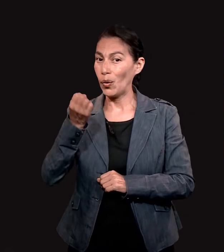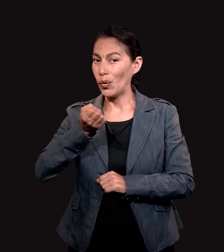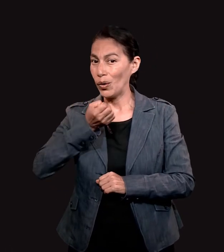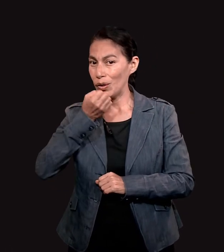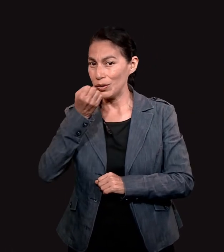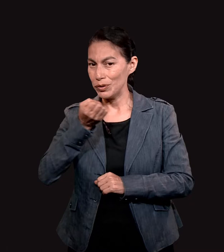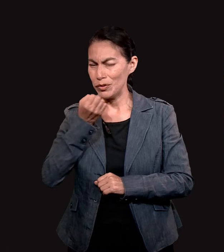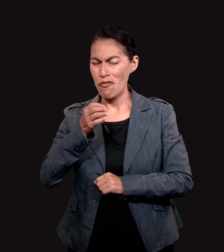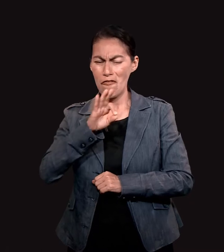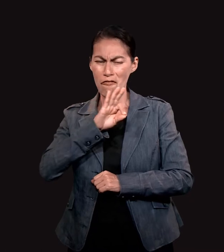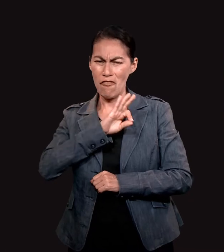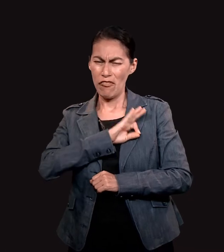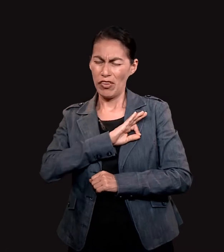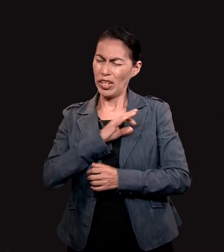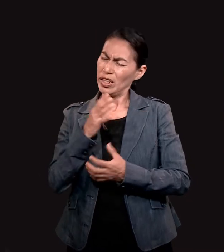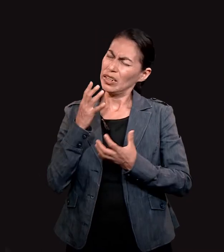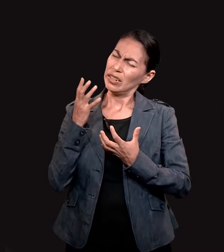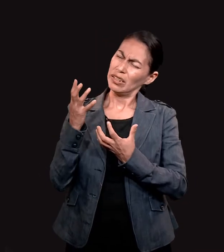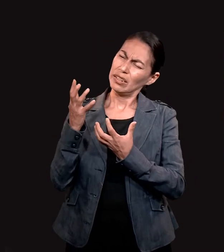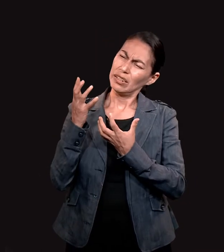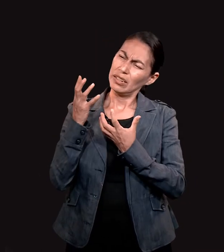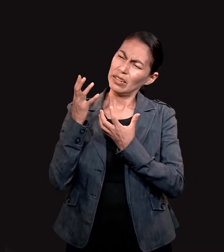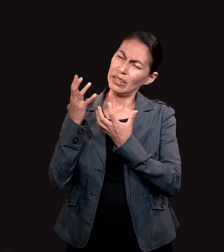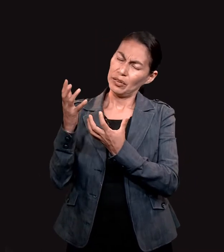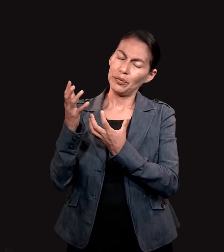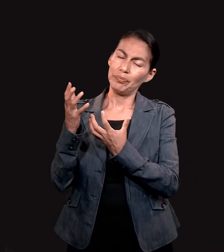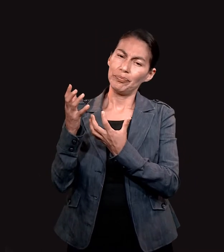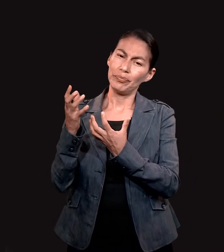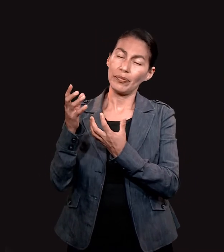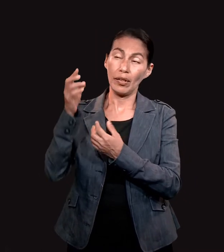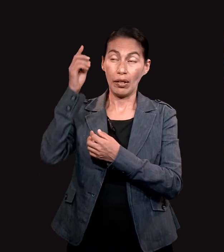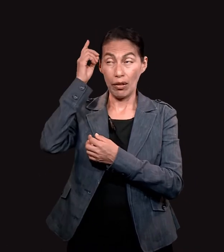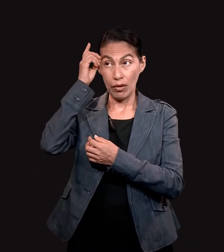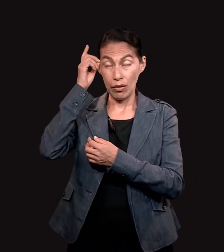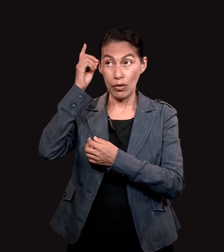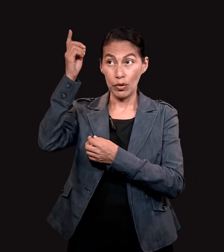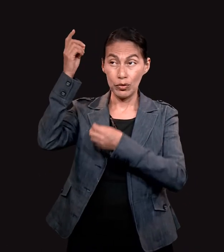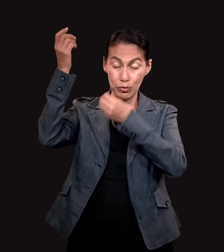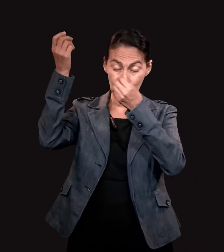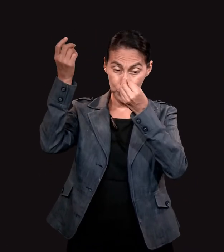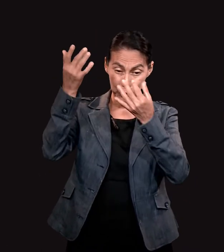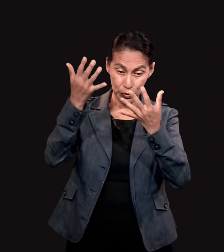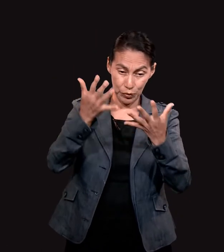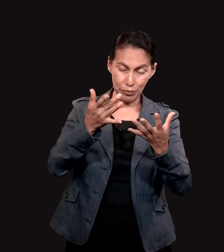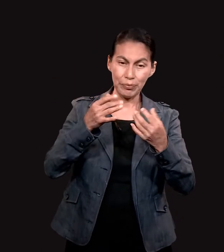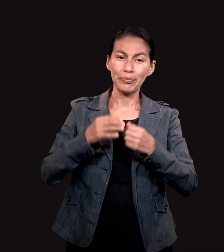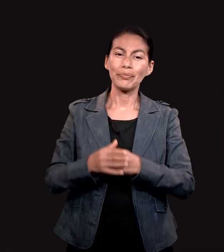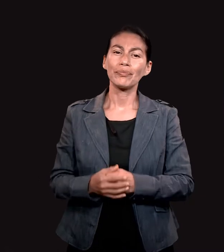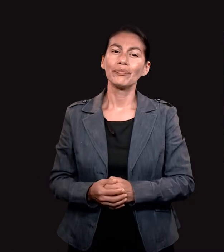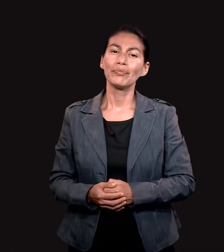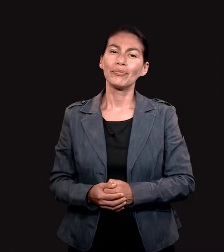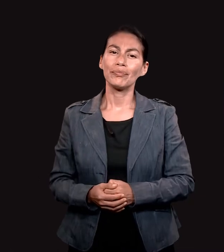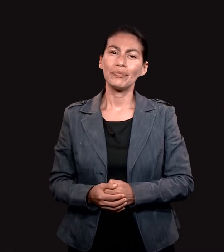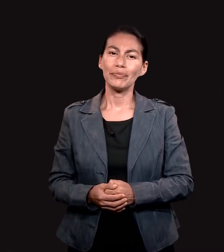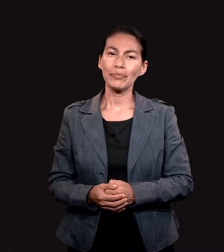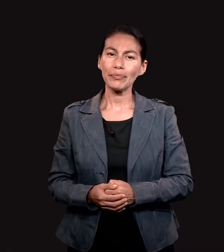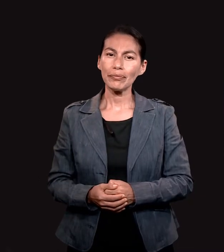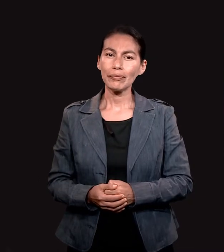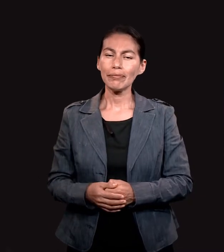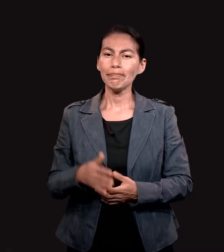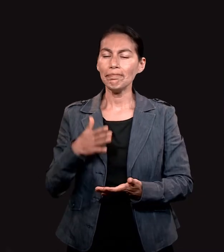de mucha fe y un deseo tan grande que solamente Dios puede dar.